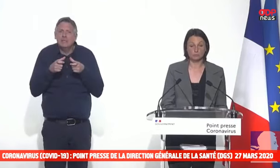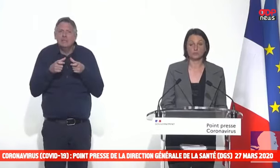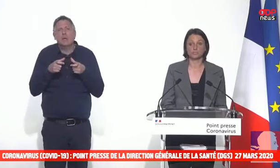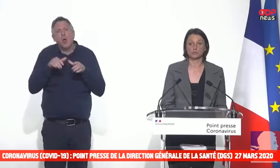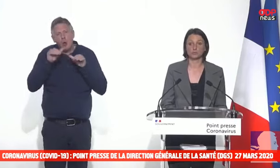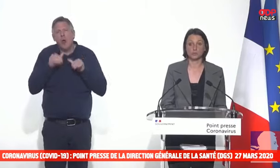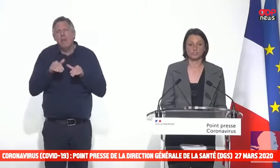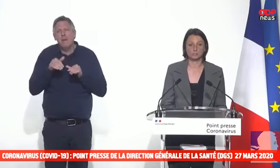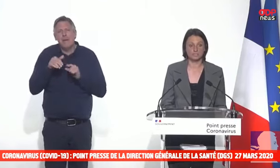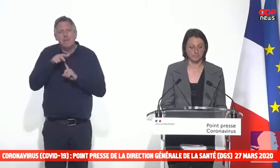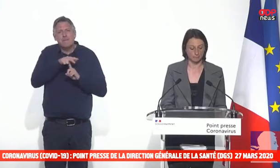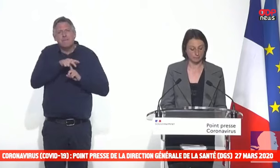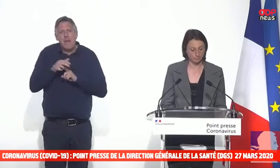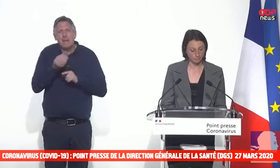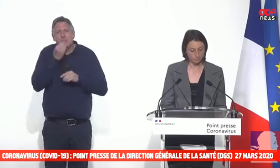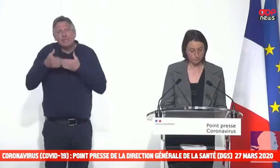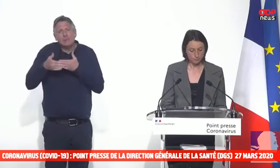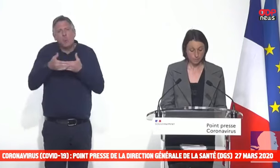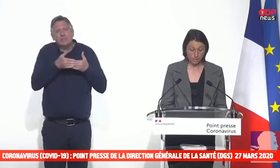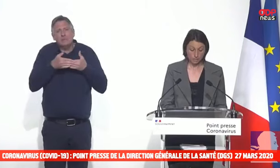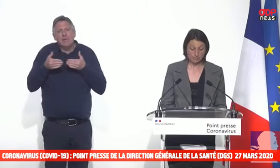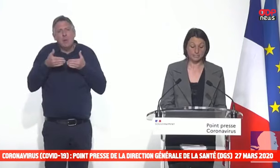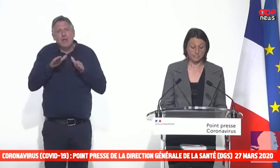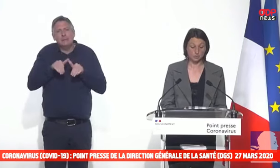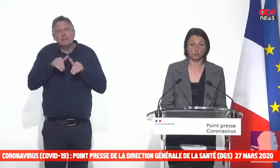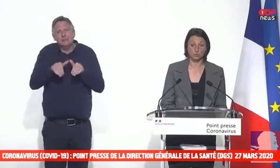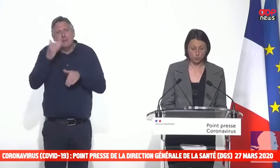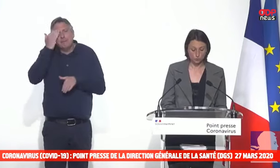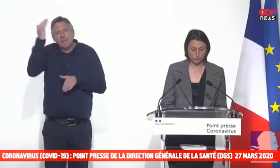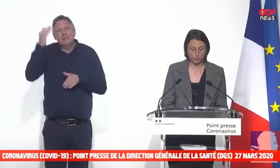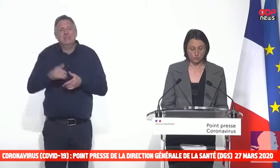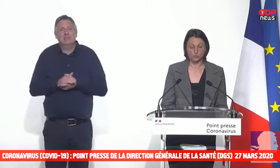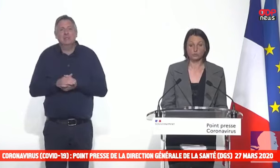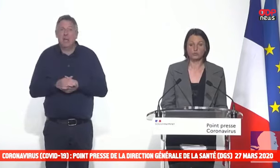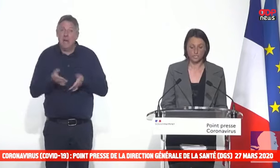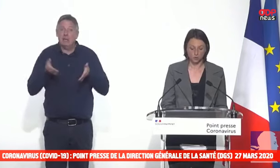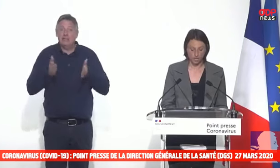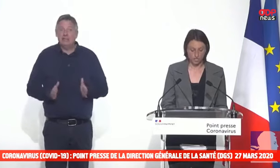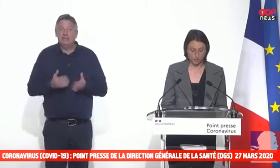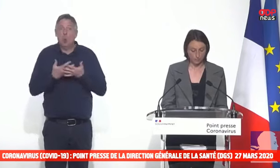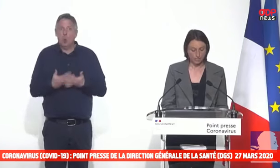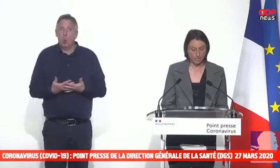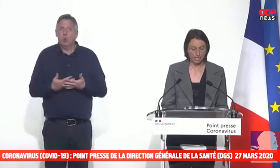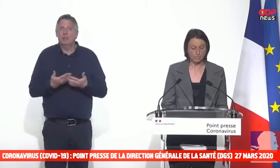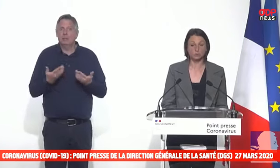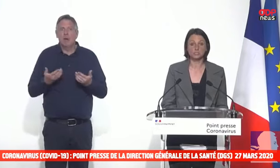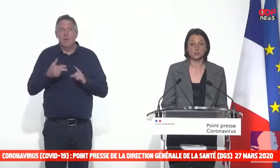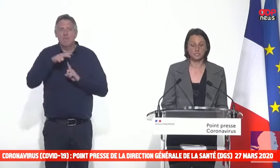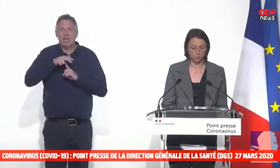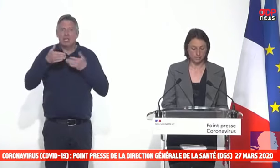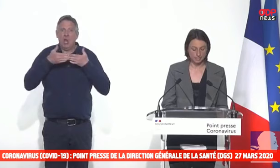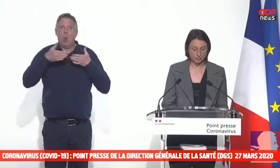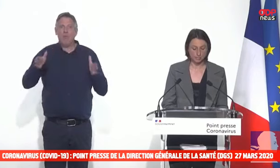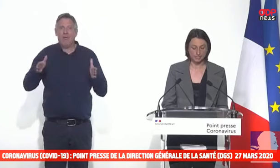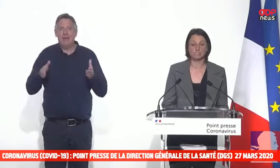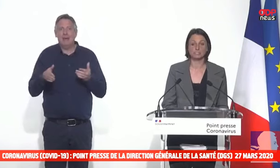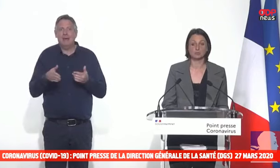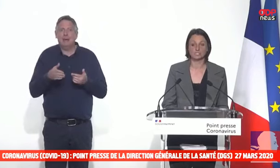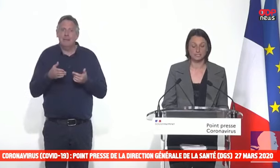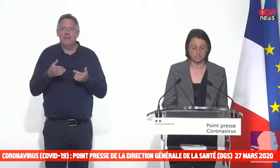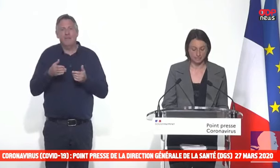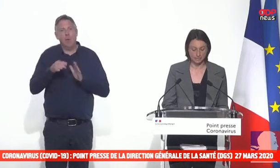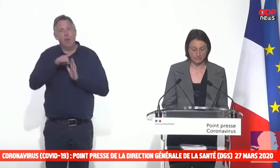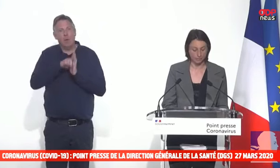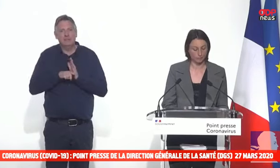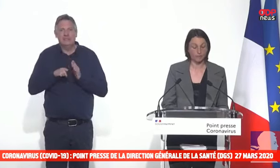d'approvisionnement d'alimentation de proximité. C'est une décision lourde que de rouvrir un marché et elle est conditionnée au strict respect des